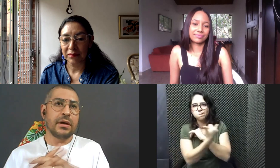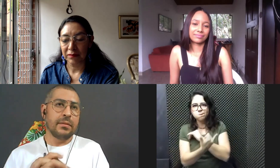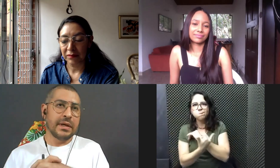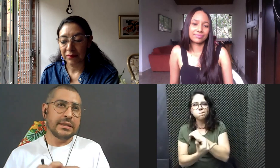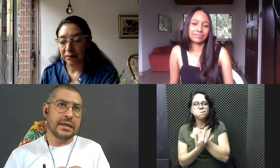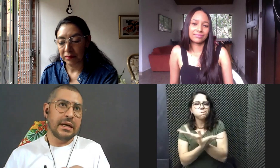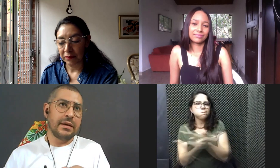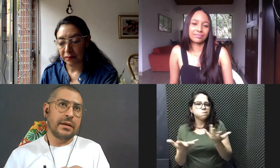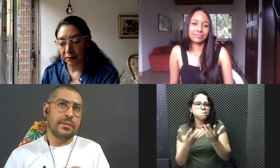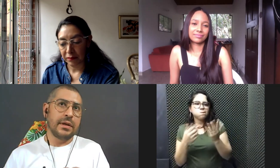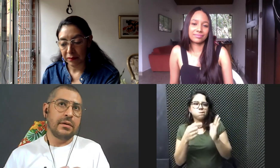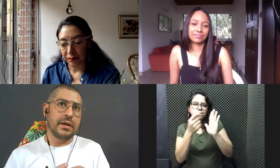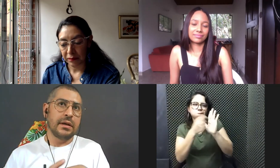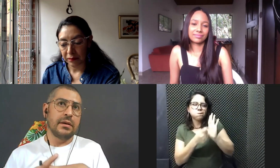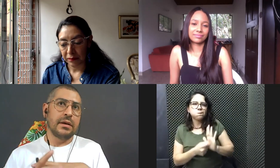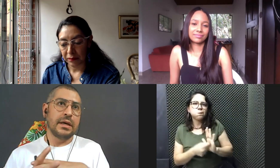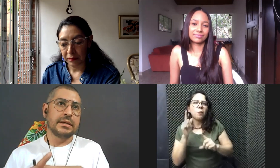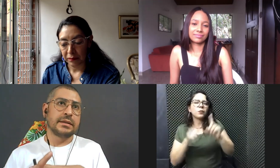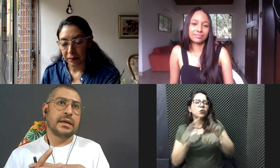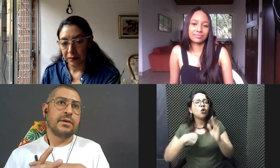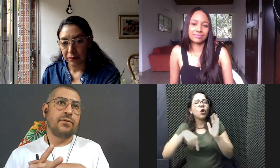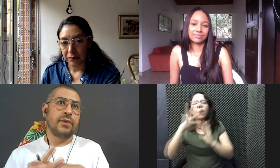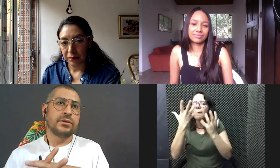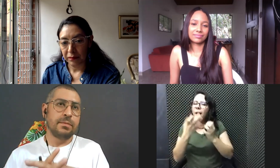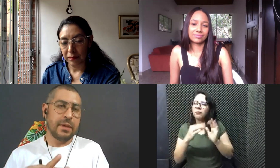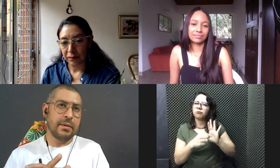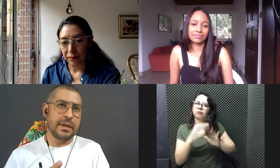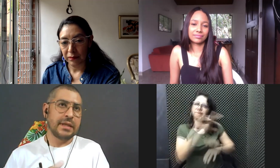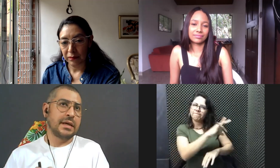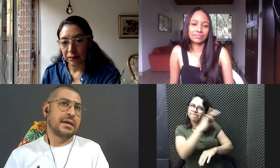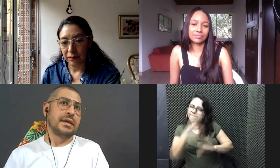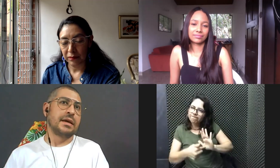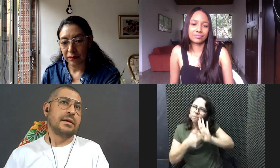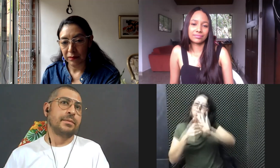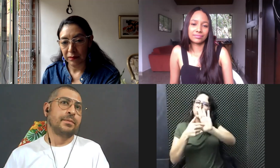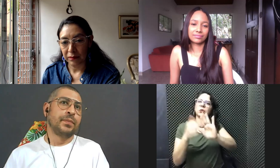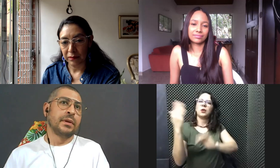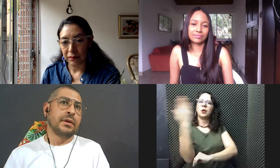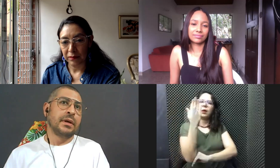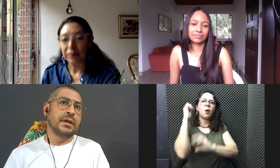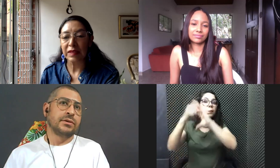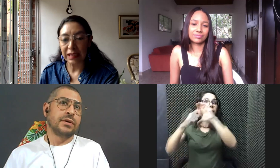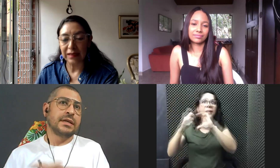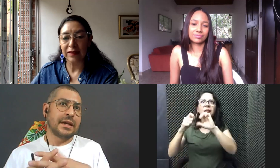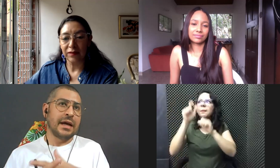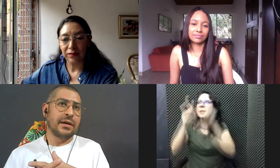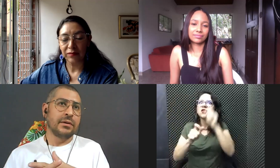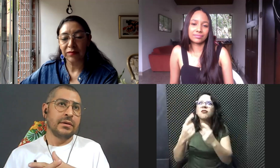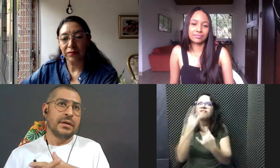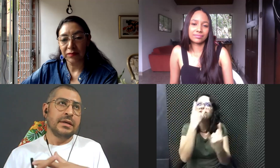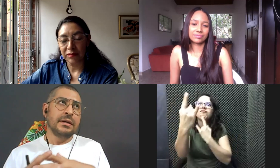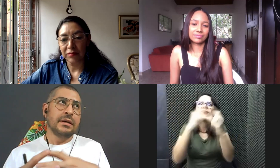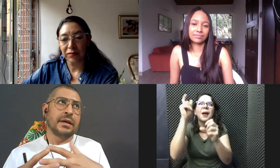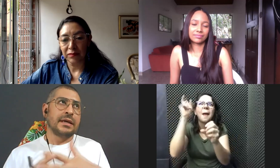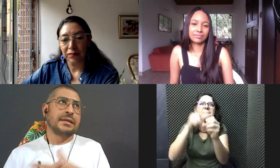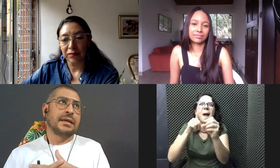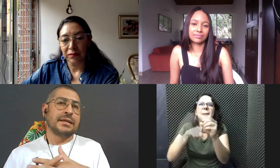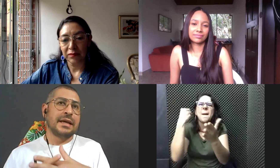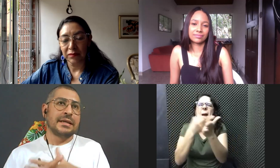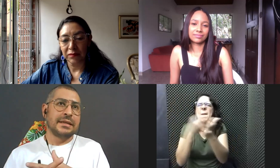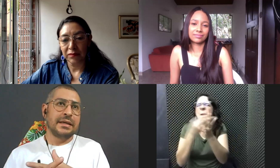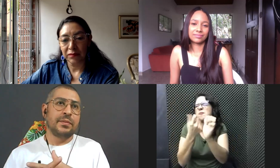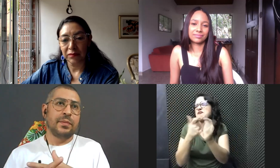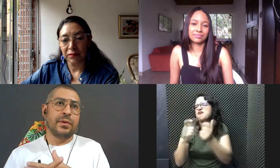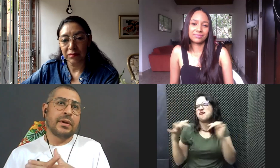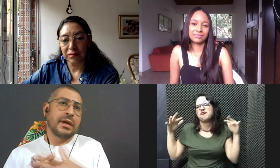yo creo que lo más destacable de la película es que fue supremamente taquillera. Eso es raro que